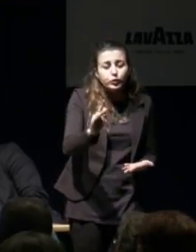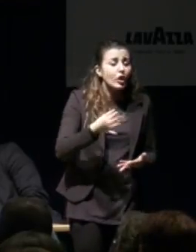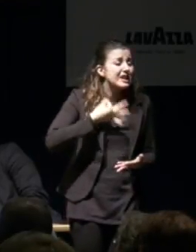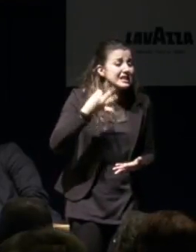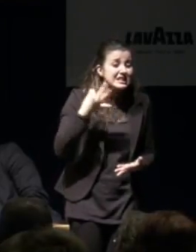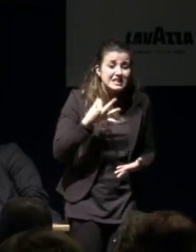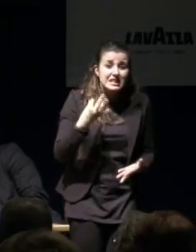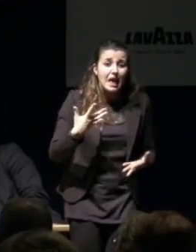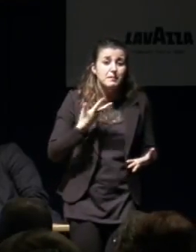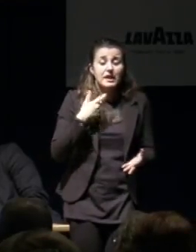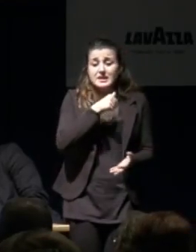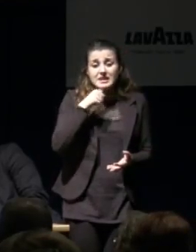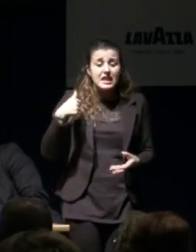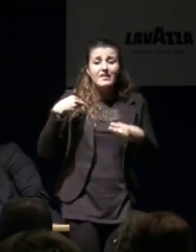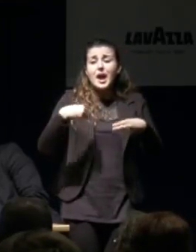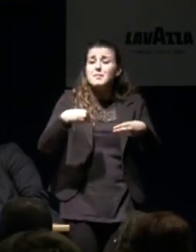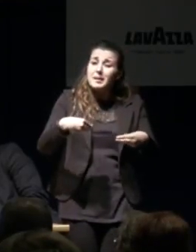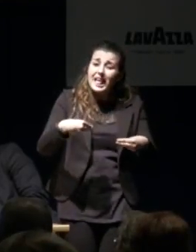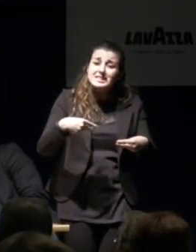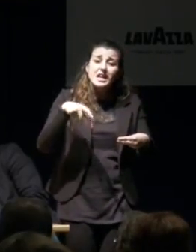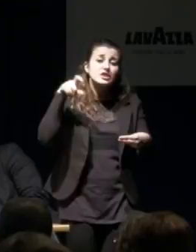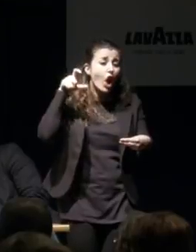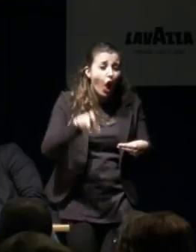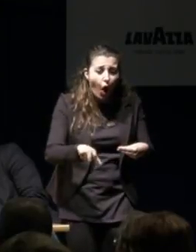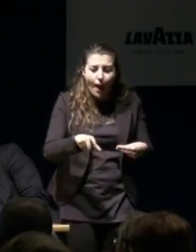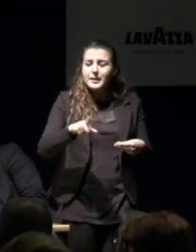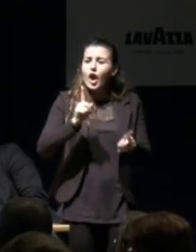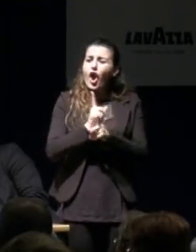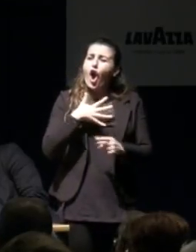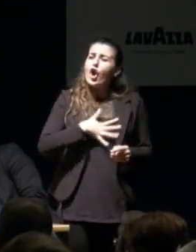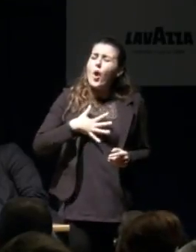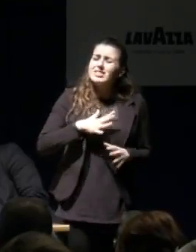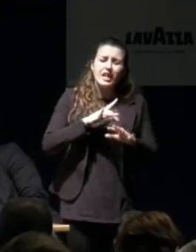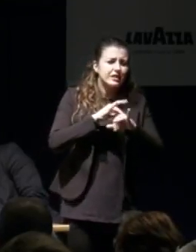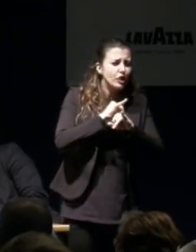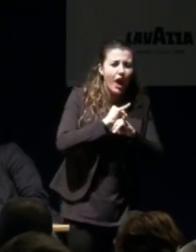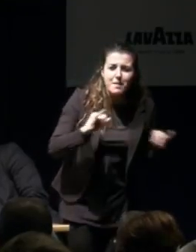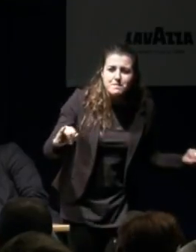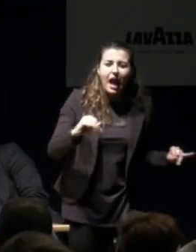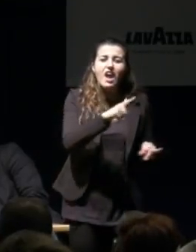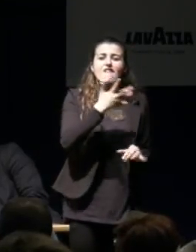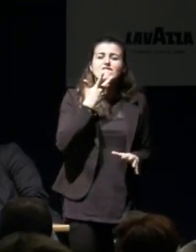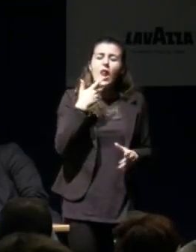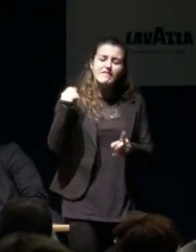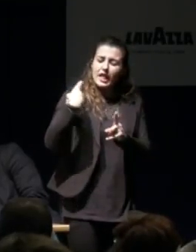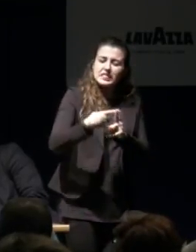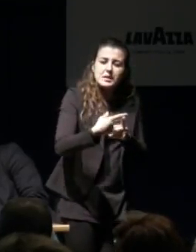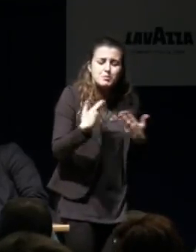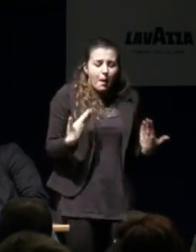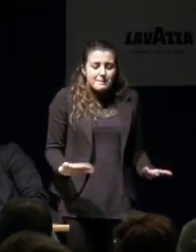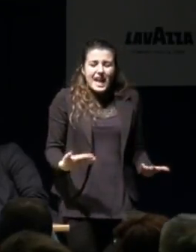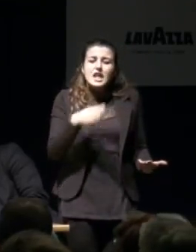utopico fortemente utopico nella sua spinta incontentabili ta di alessandro rispetto al presente